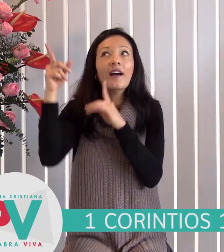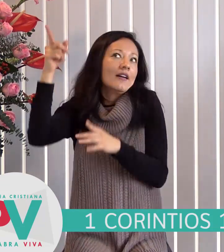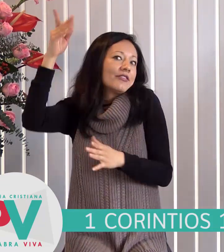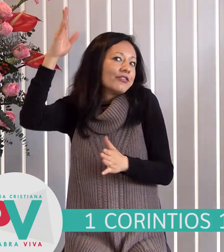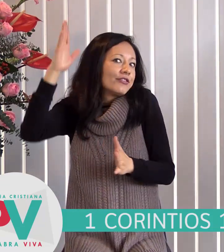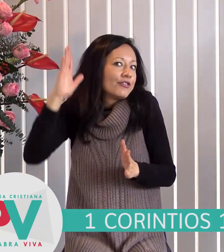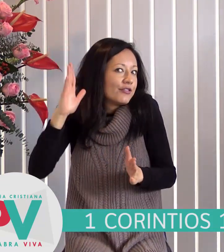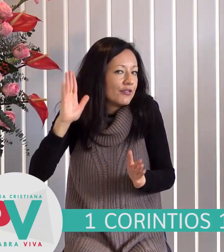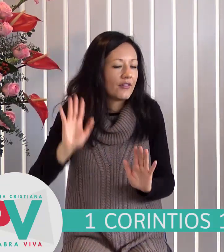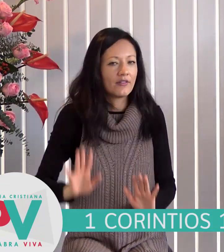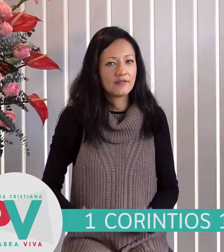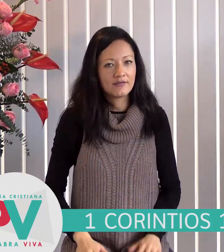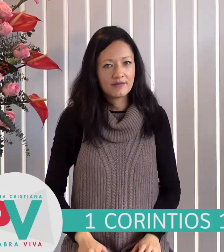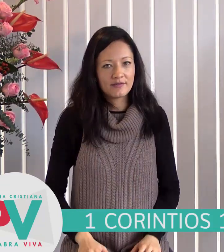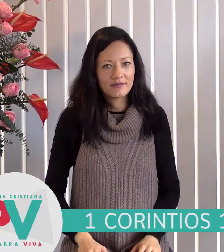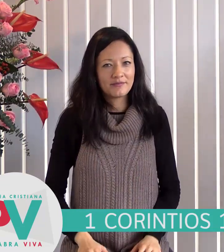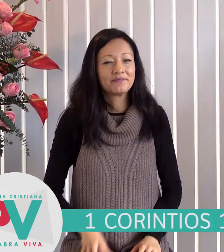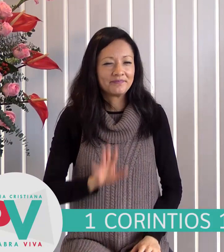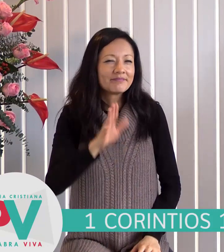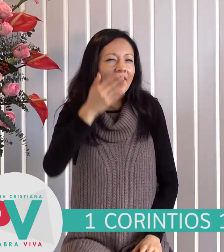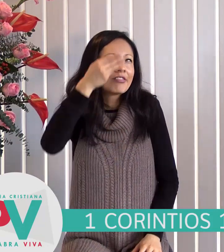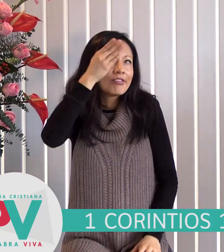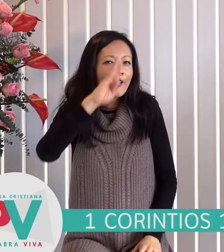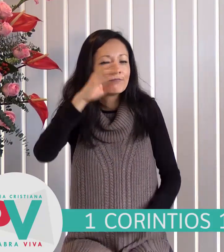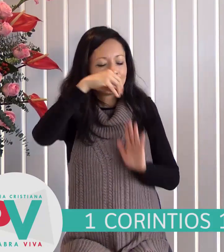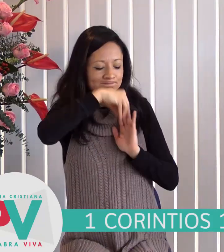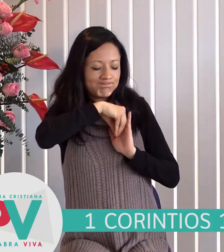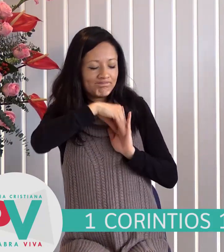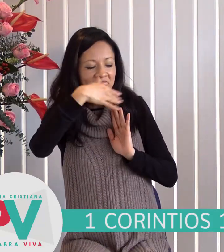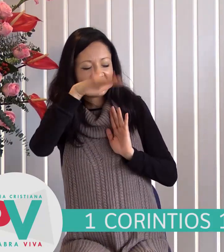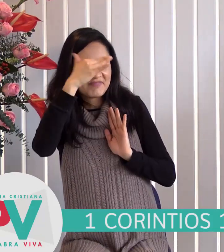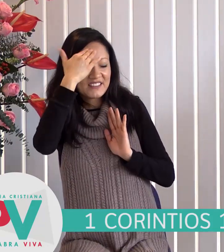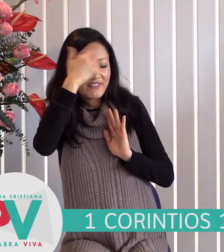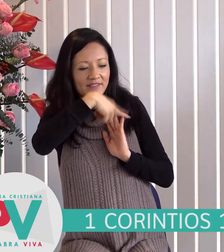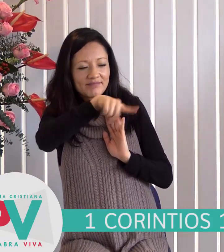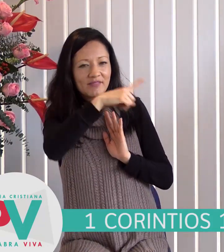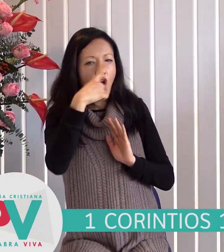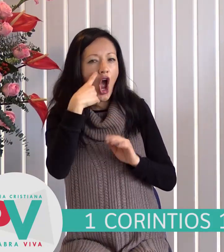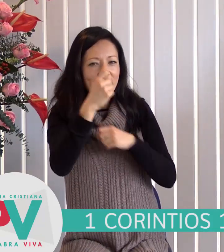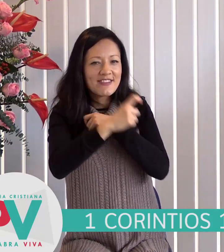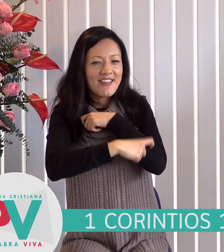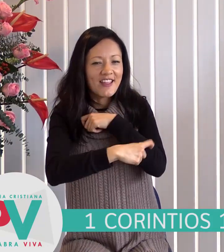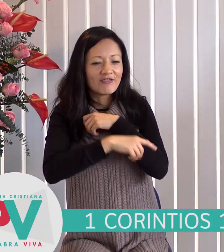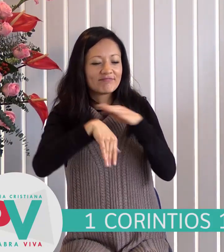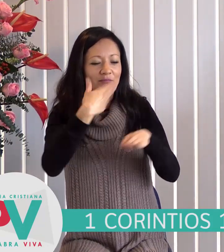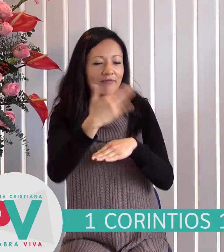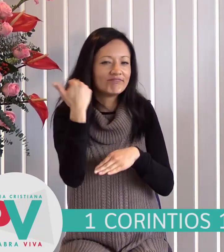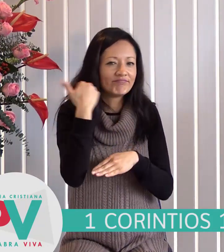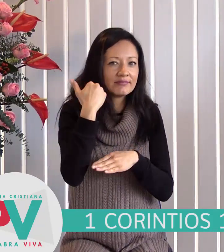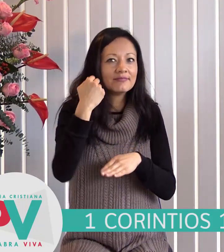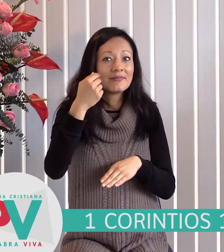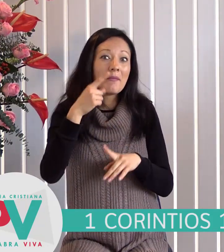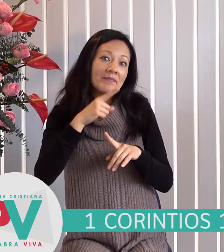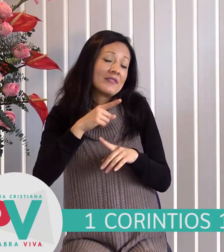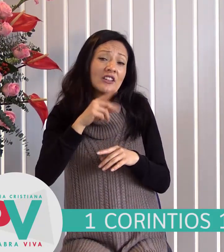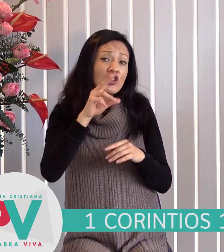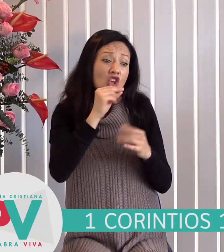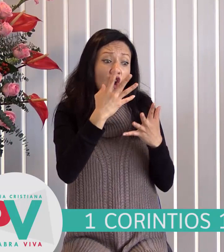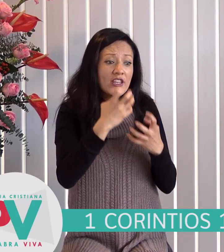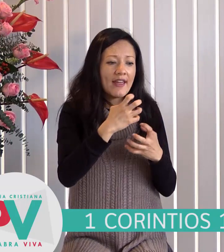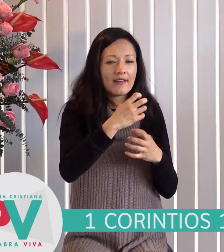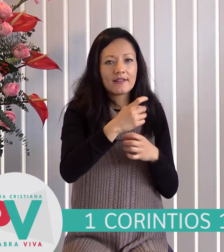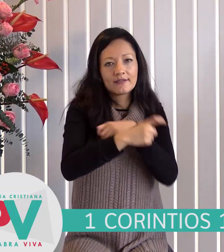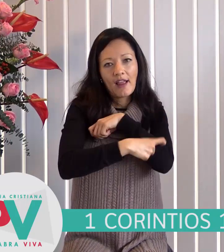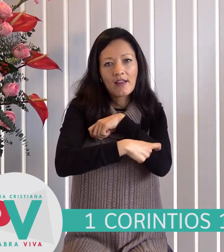Si Dios no hubiera querido que el hombre fuera tentado, pues Dios no habría puesto un árbol diciendo